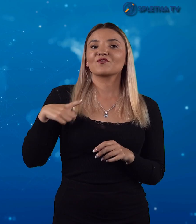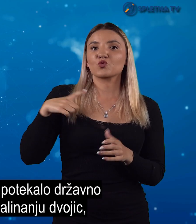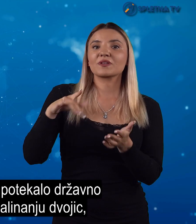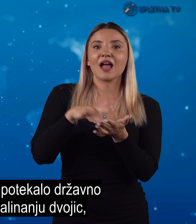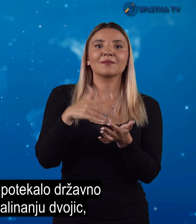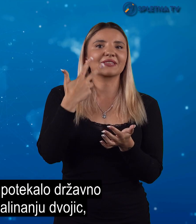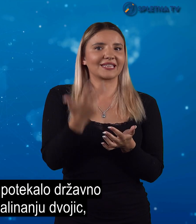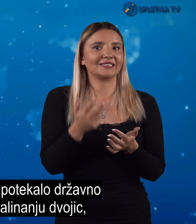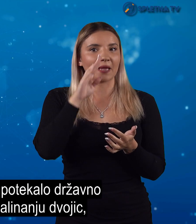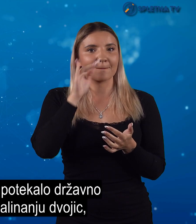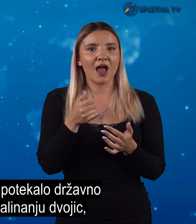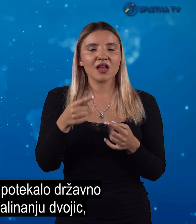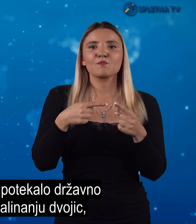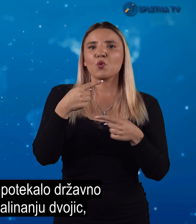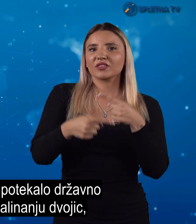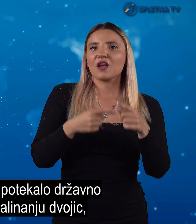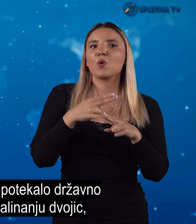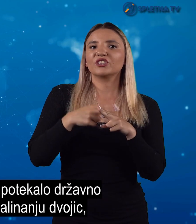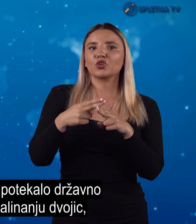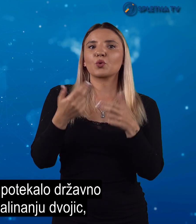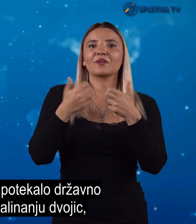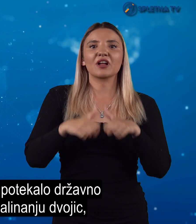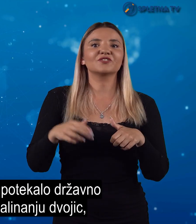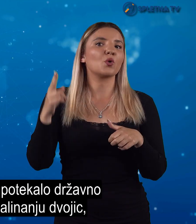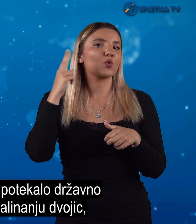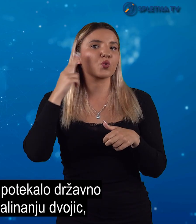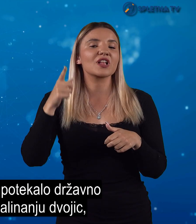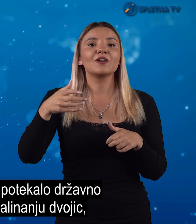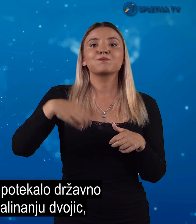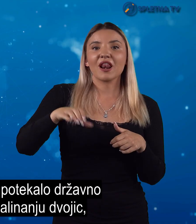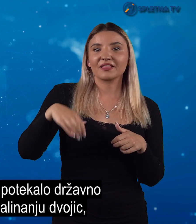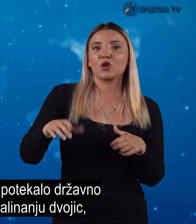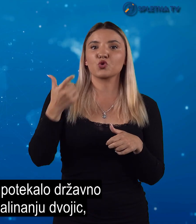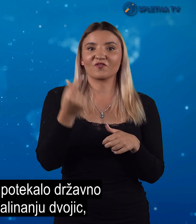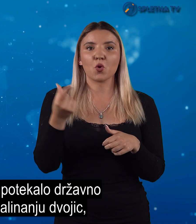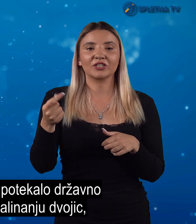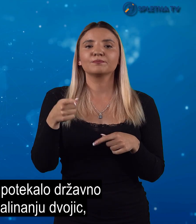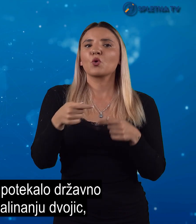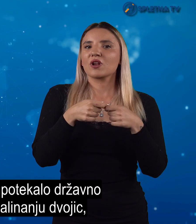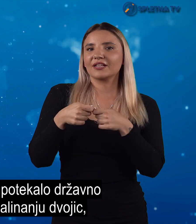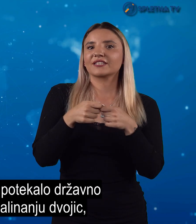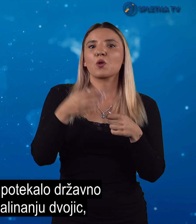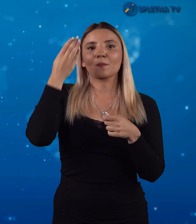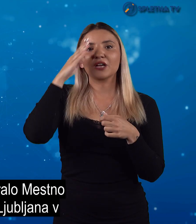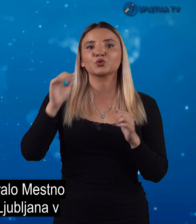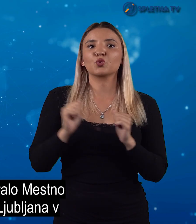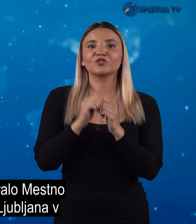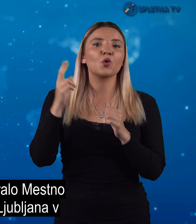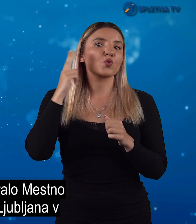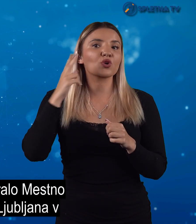V Ljubljani je 30. maja potekalo državno prvenstvo gluhih v balinanju dvojic, ki ga je organiziralo Mestno